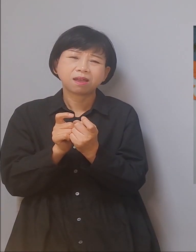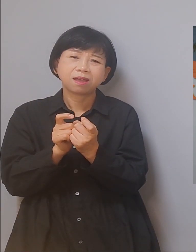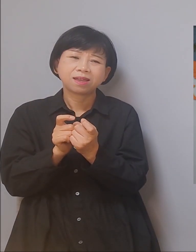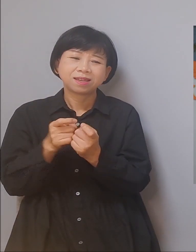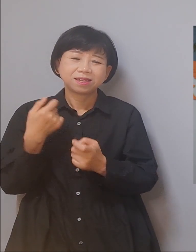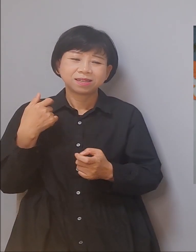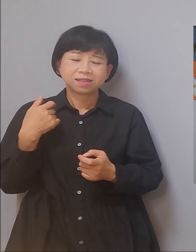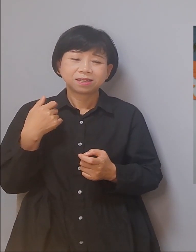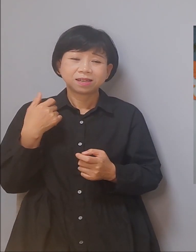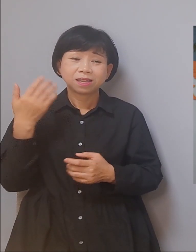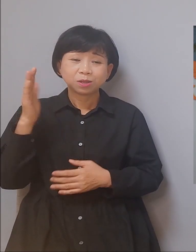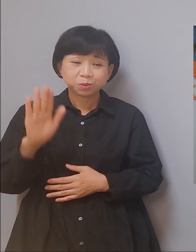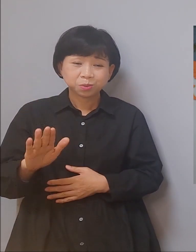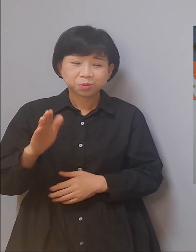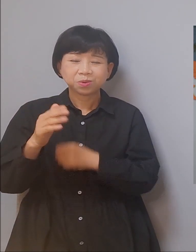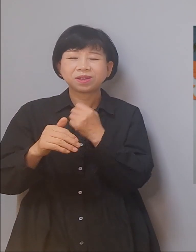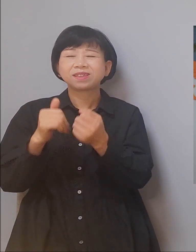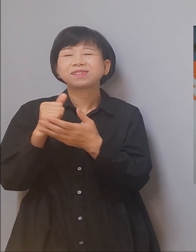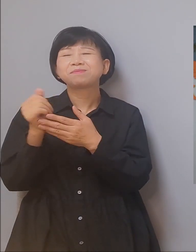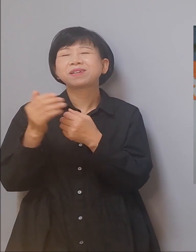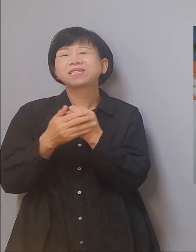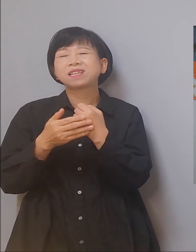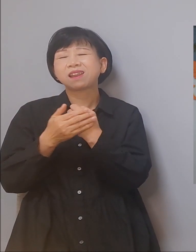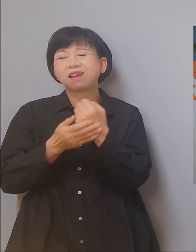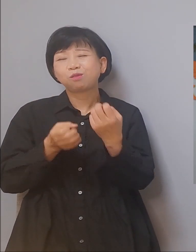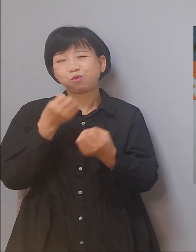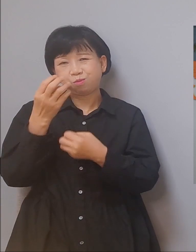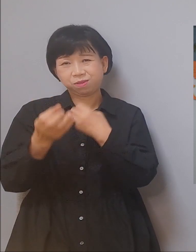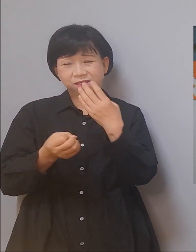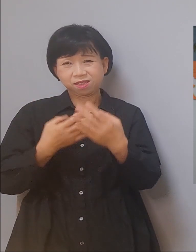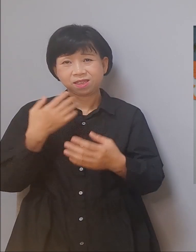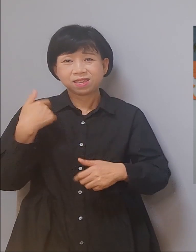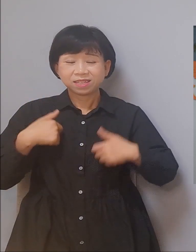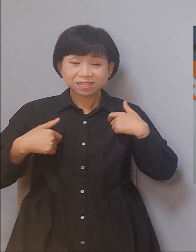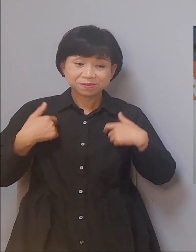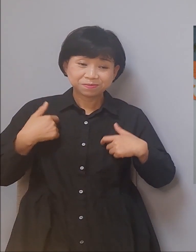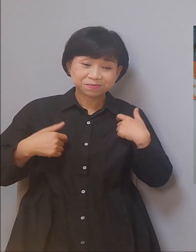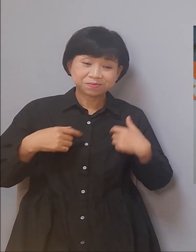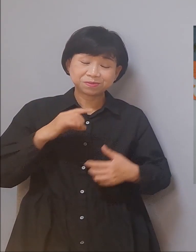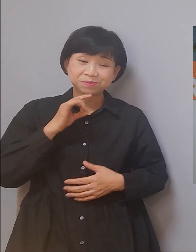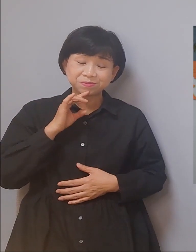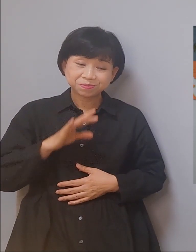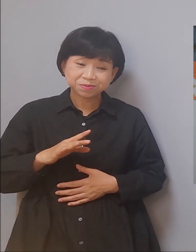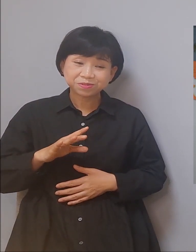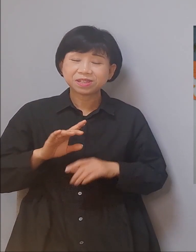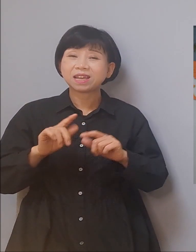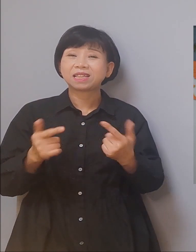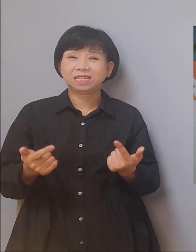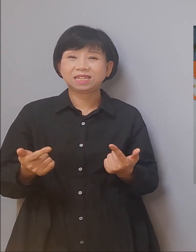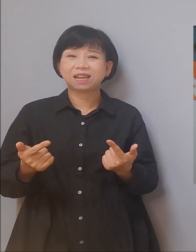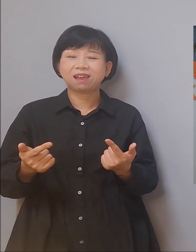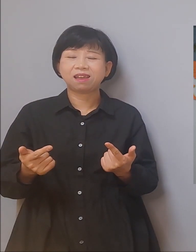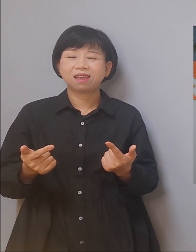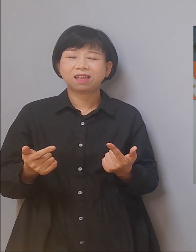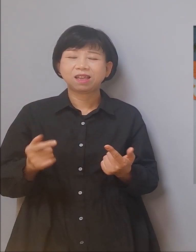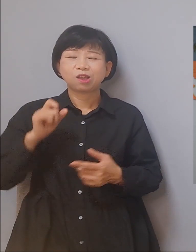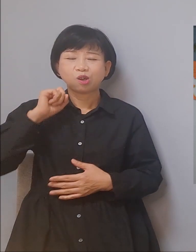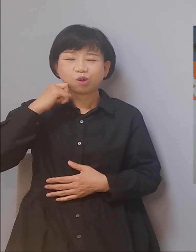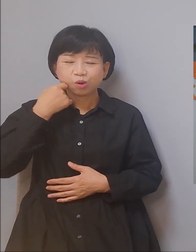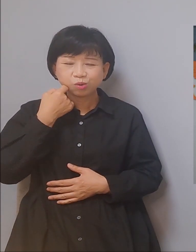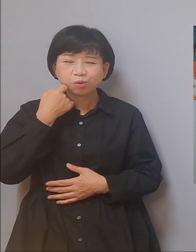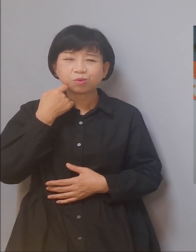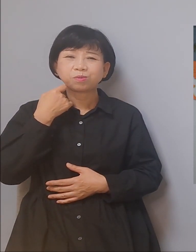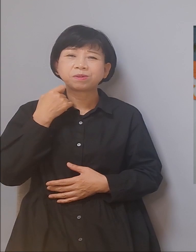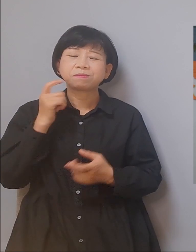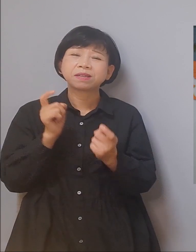아니라 하나님을 알면 알수록 나에게 주신 시련 또한 나의 믿음의 단계로 나아가는 그 길임을 믿는 믿음으로